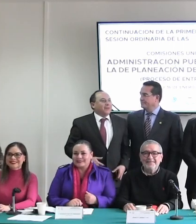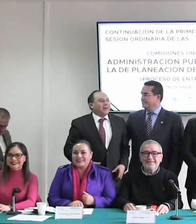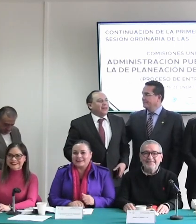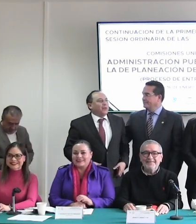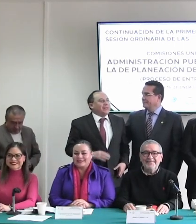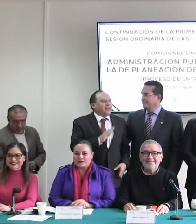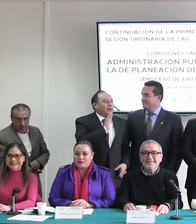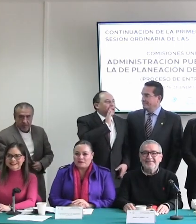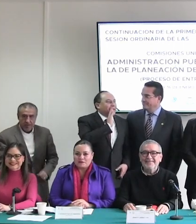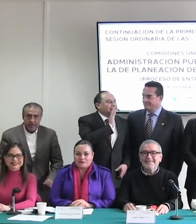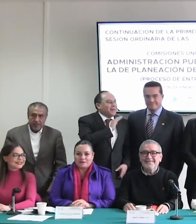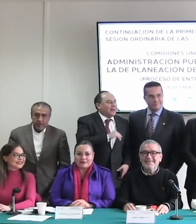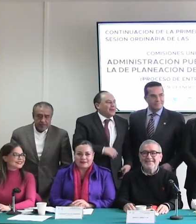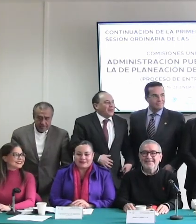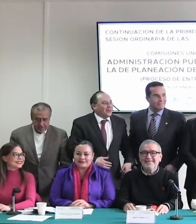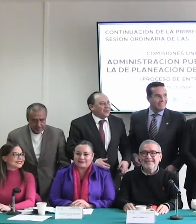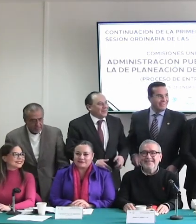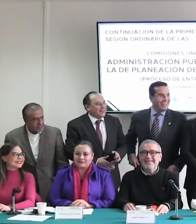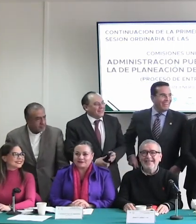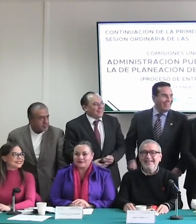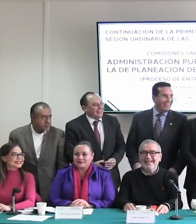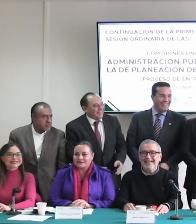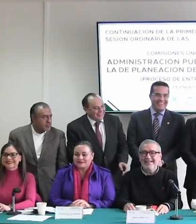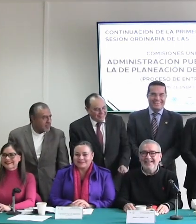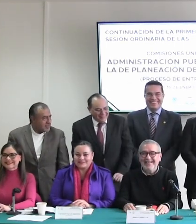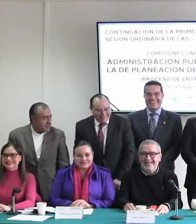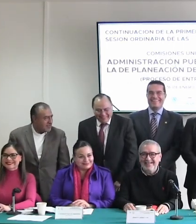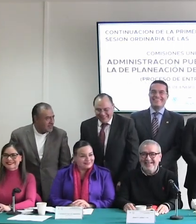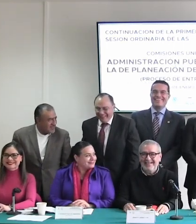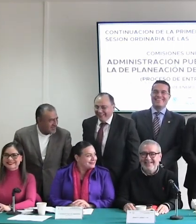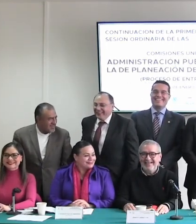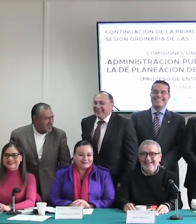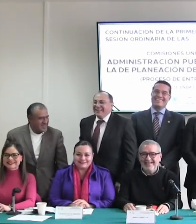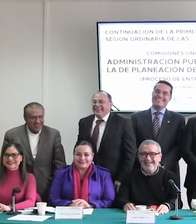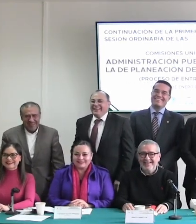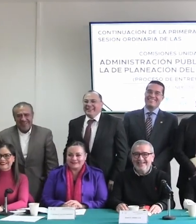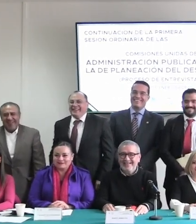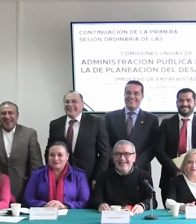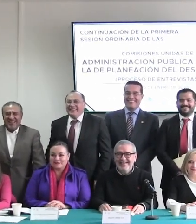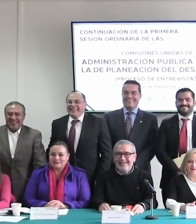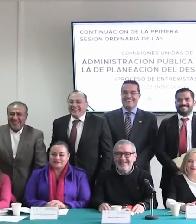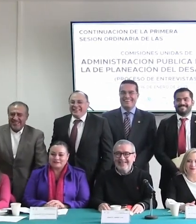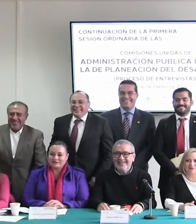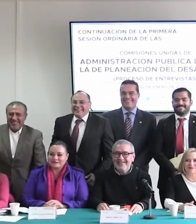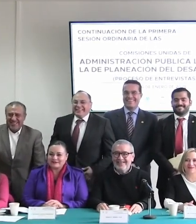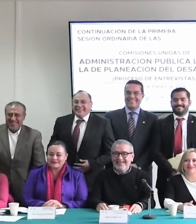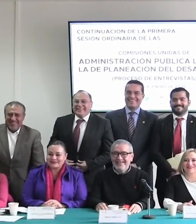No es en dólares, mi amigo.